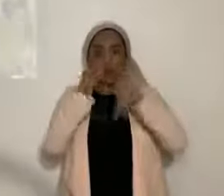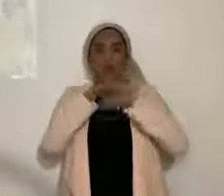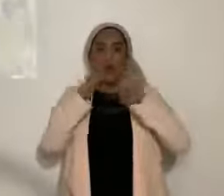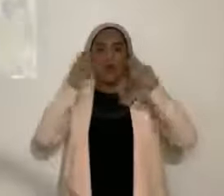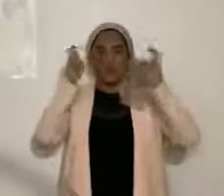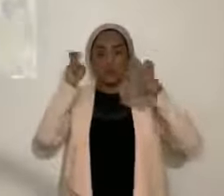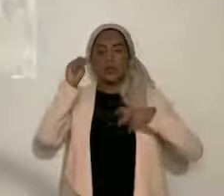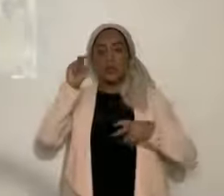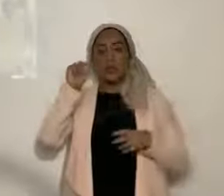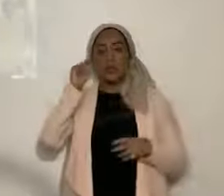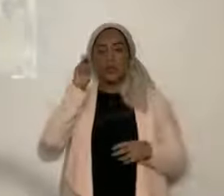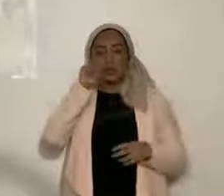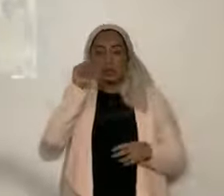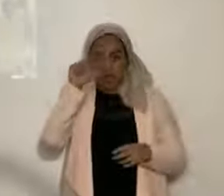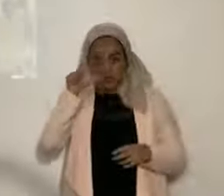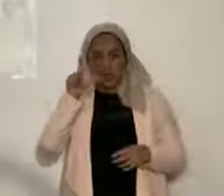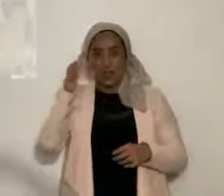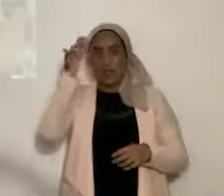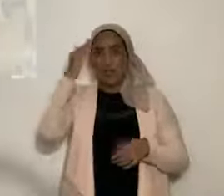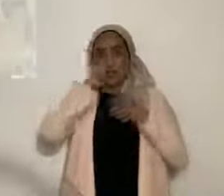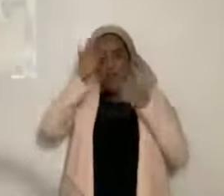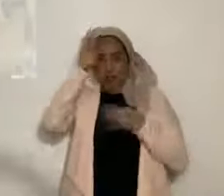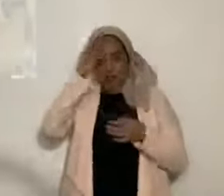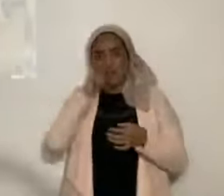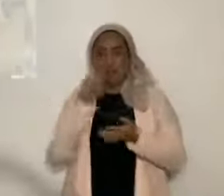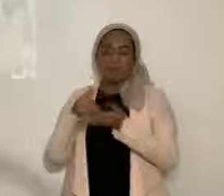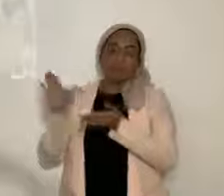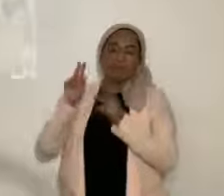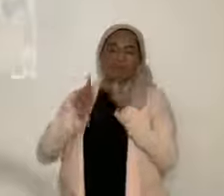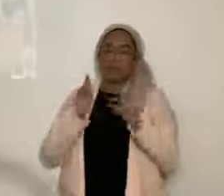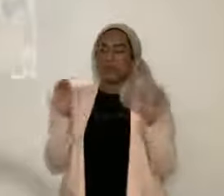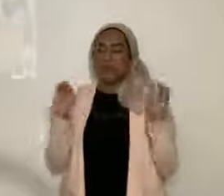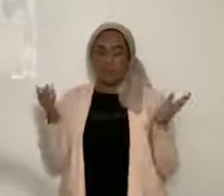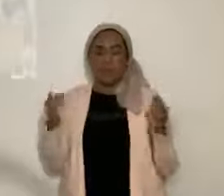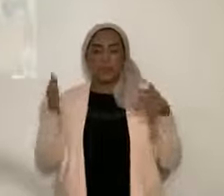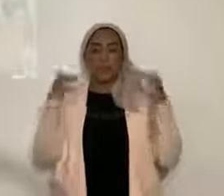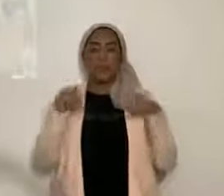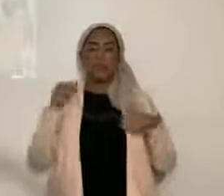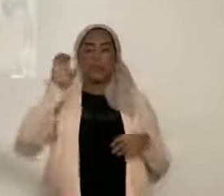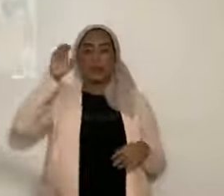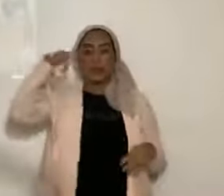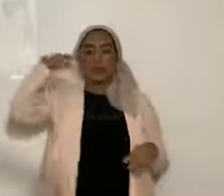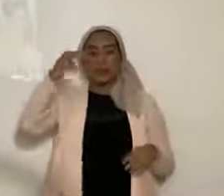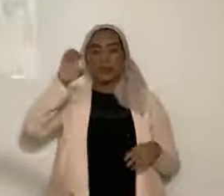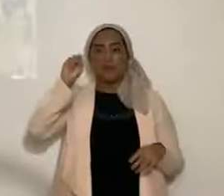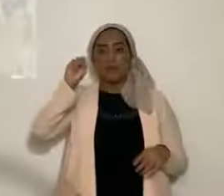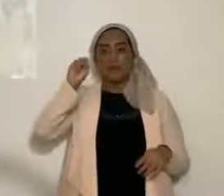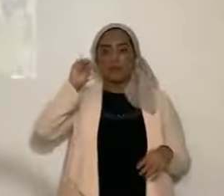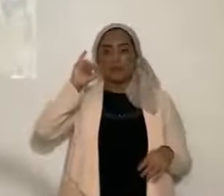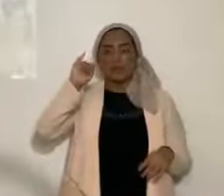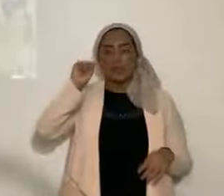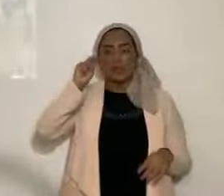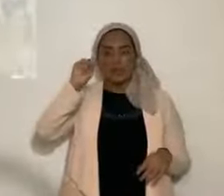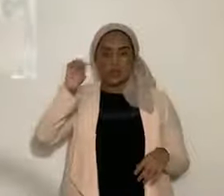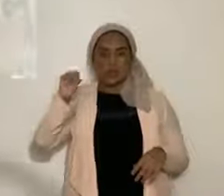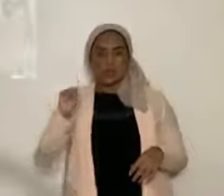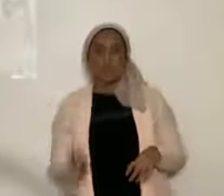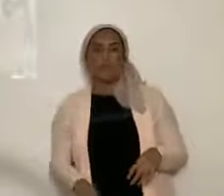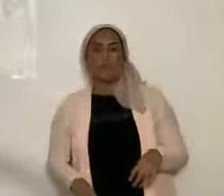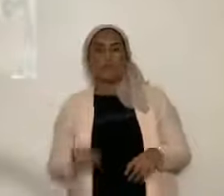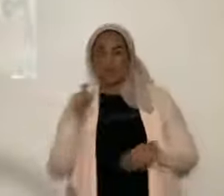el Eterno no hace excepción de personas. Vamos a Efesios, pero tienen que estar injertados en